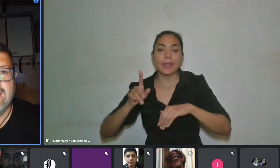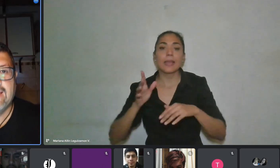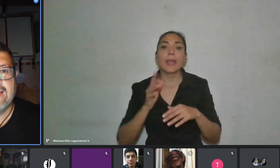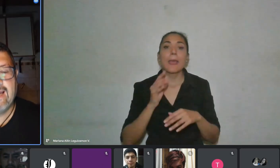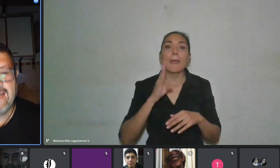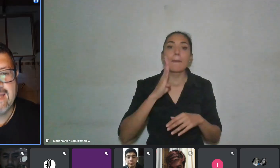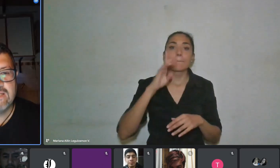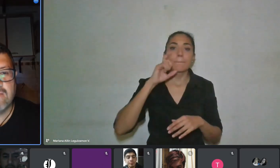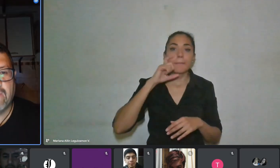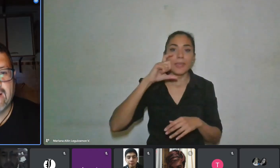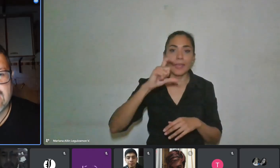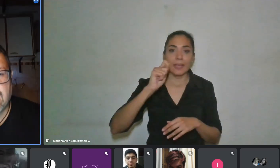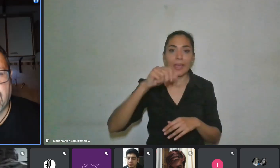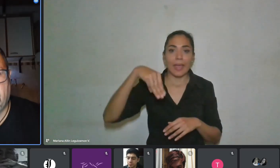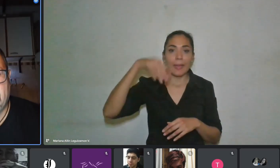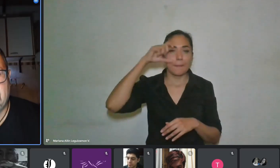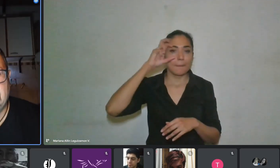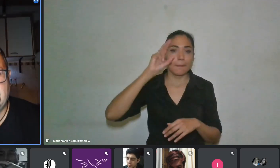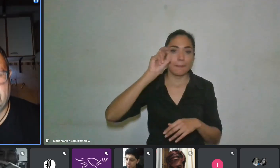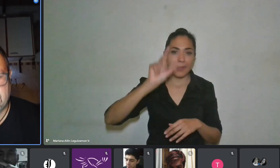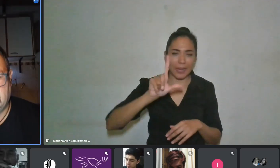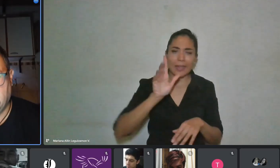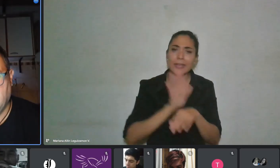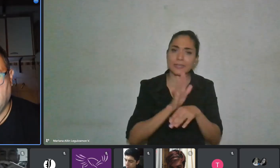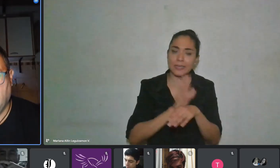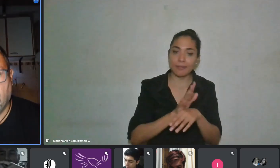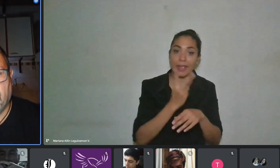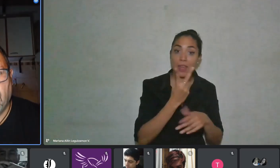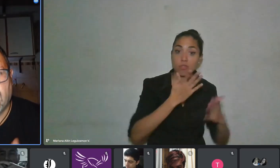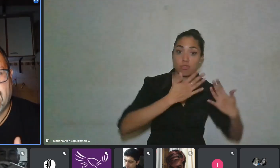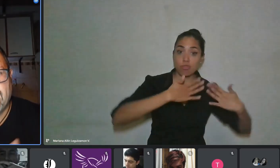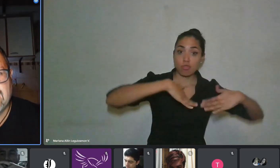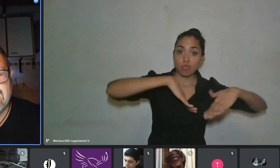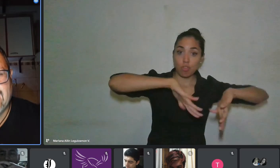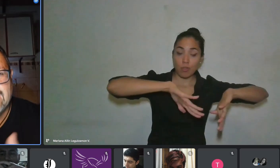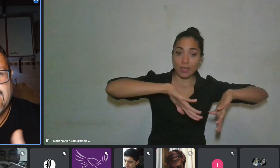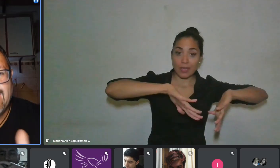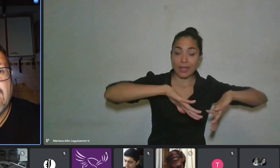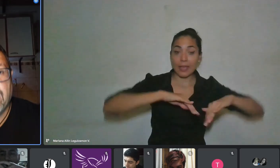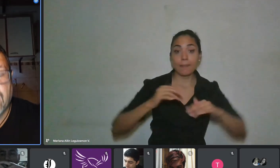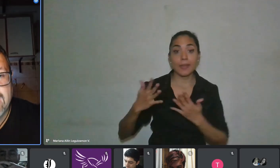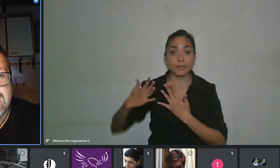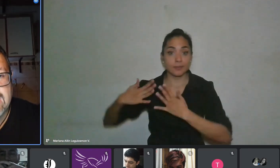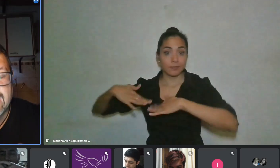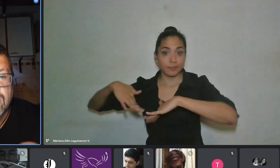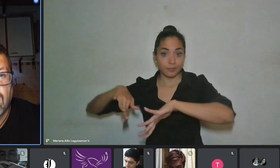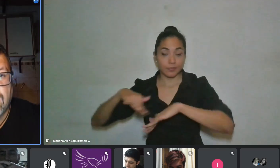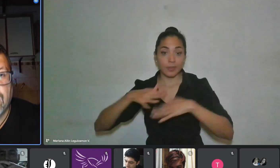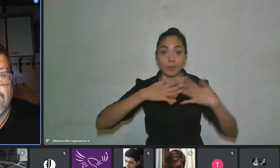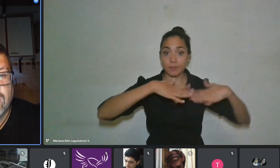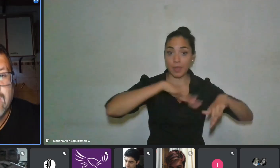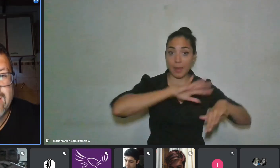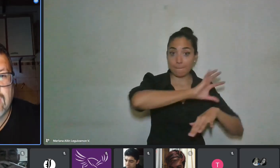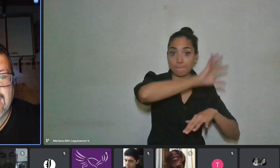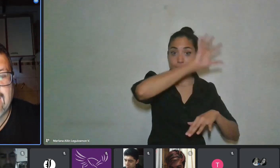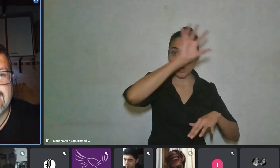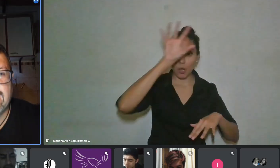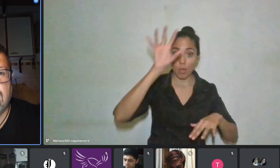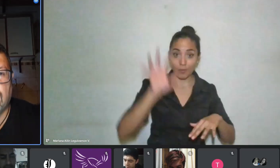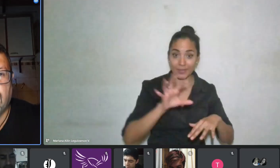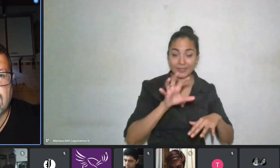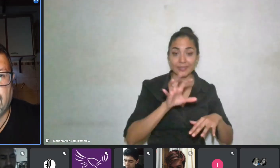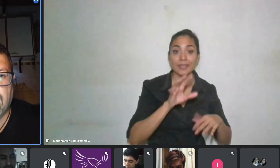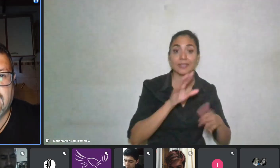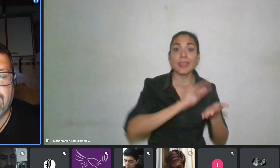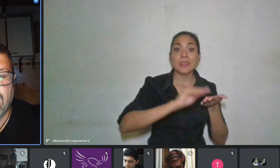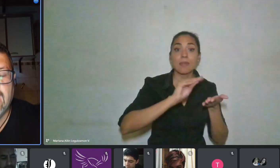significa que las leyes para ser aprobadas tienen que pasar por los representantes de las provincias, que son los diputados nacionales. En